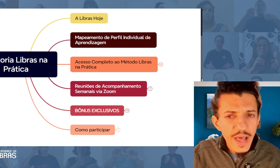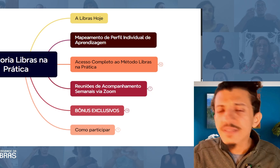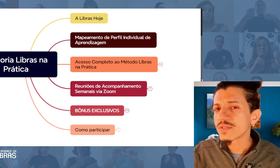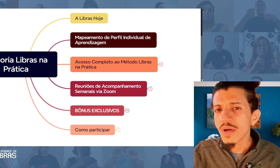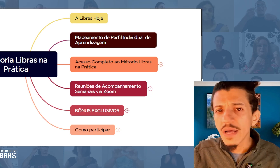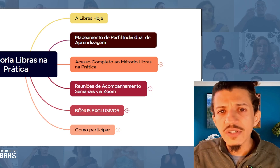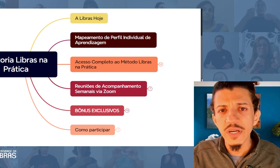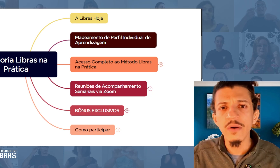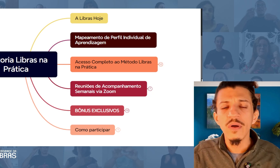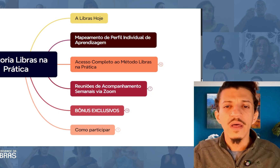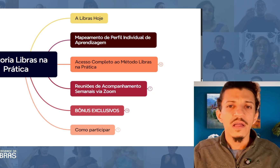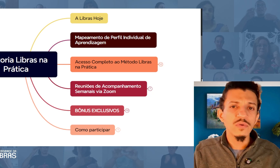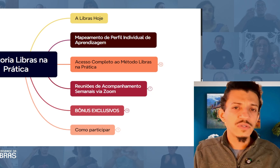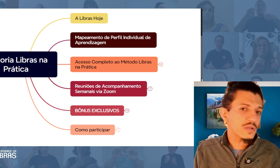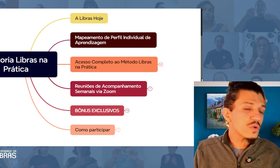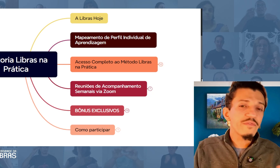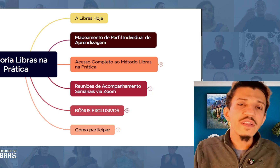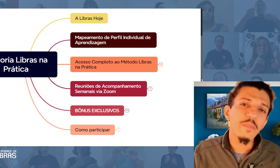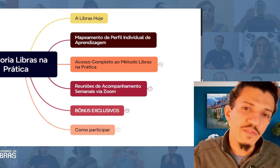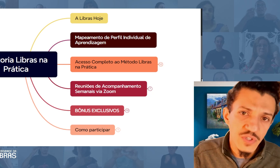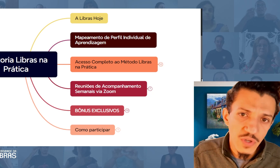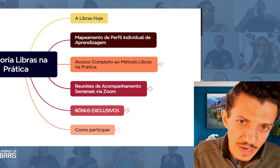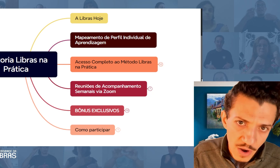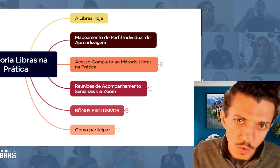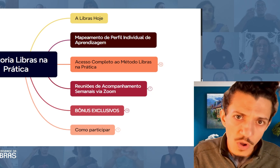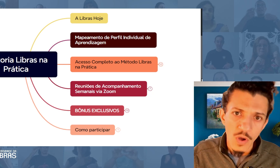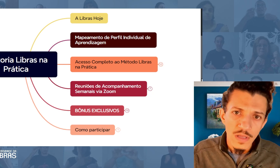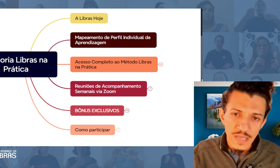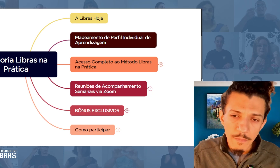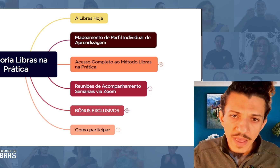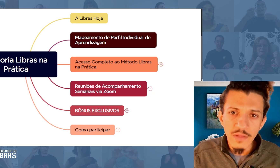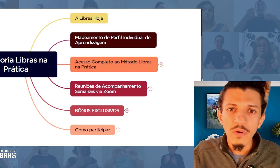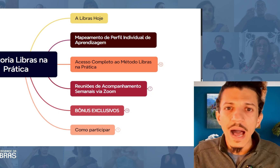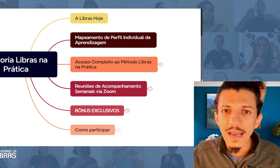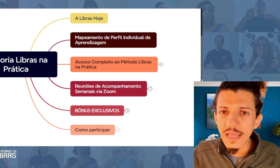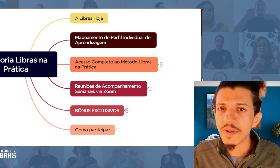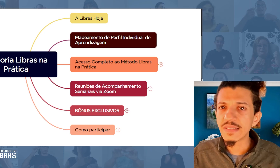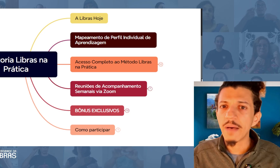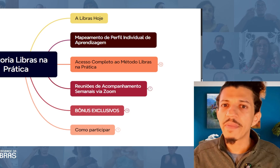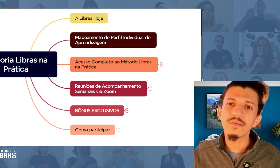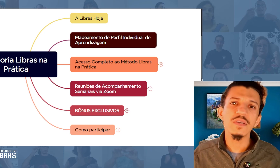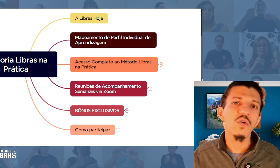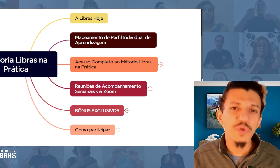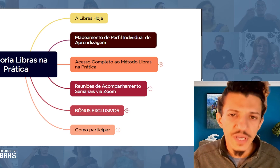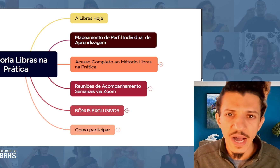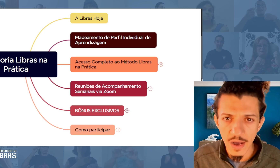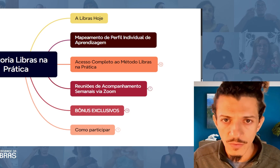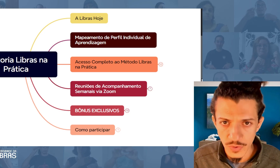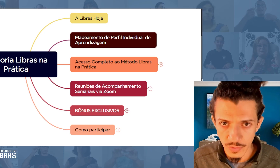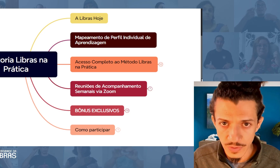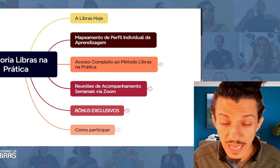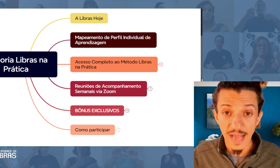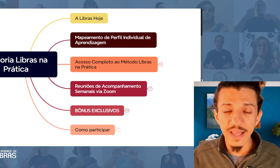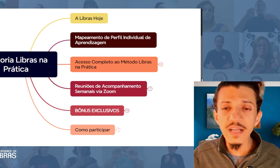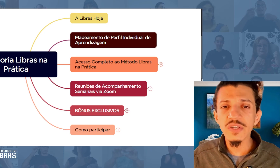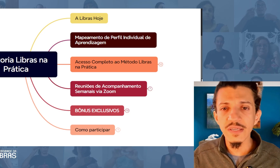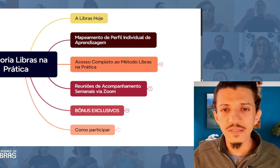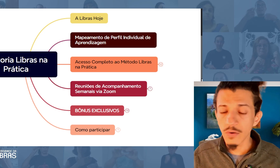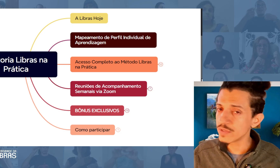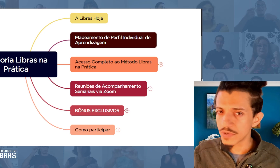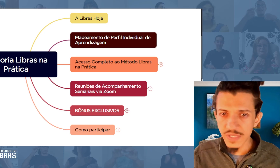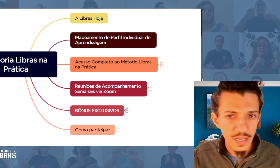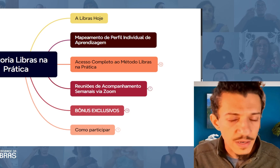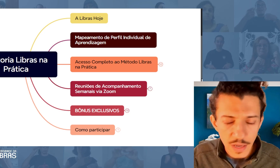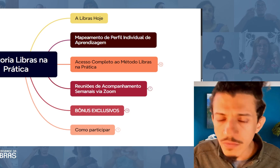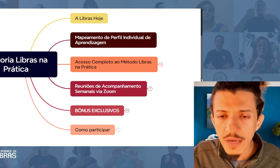sua igreja, na sua religião, na sua vida profissional, sabendo a Libras, sabendo se comunicar com os surdos. A grande questão